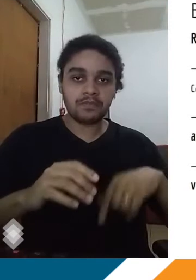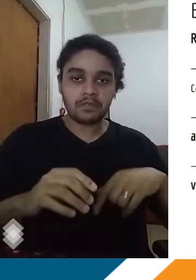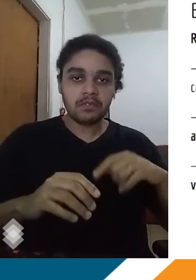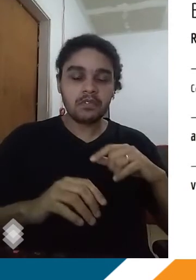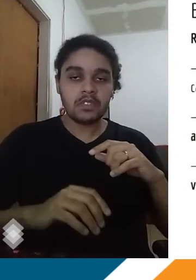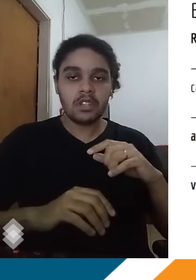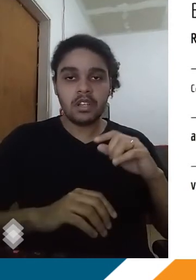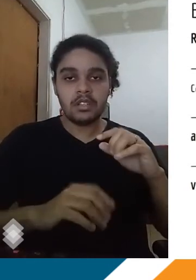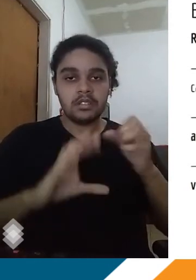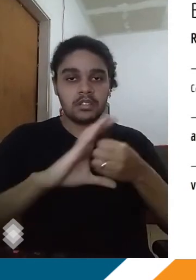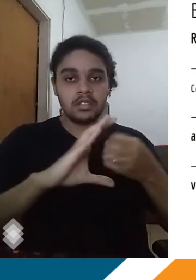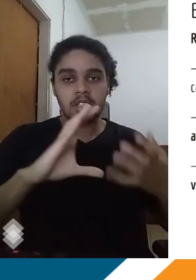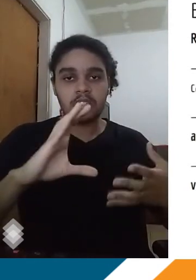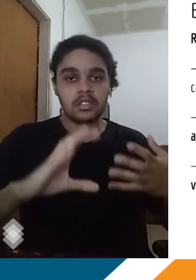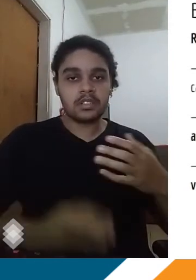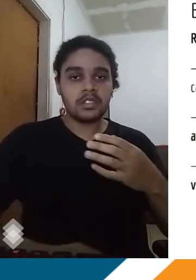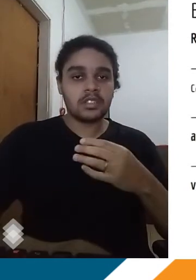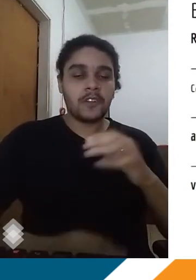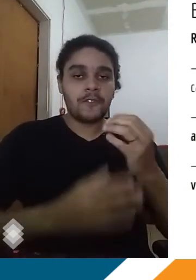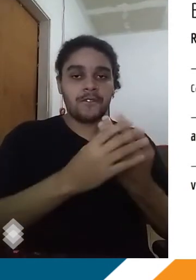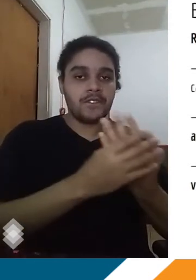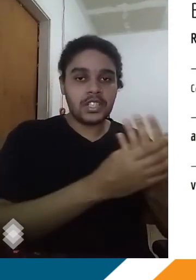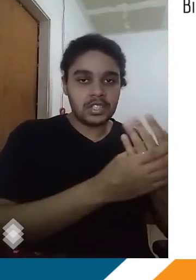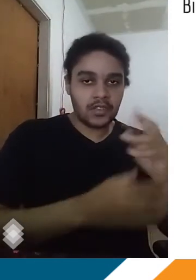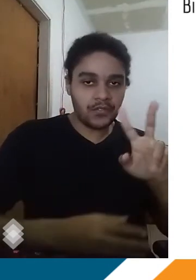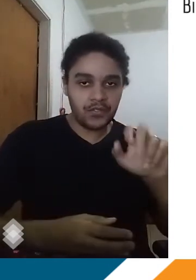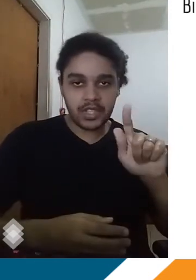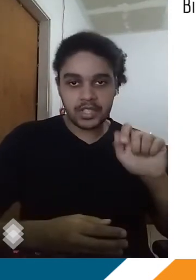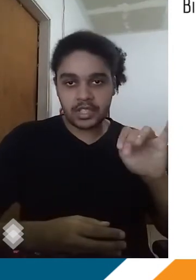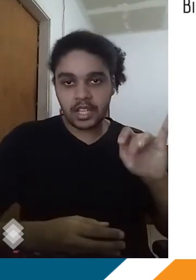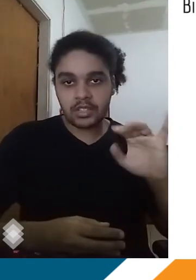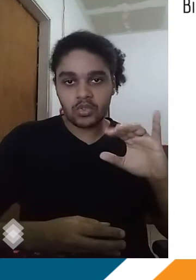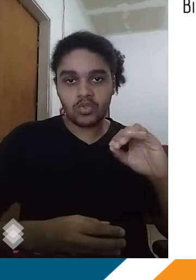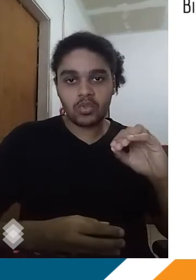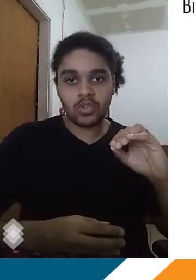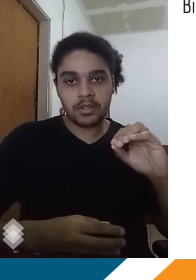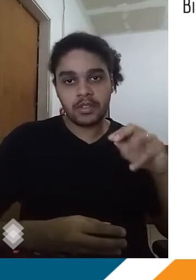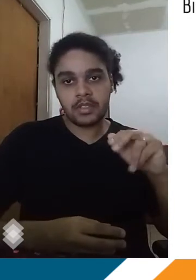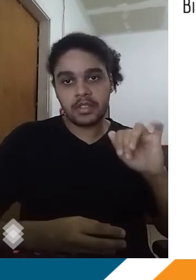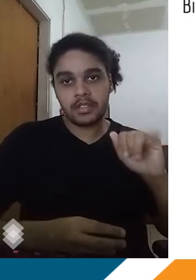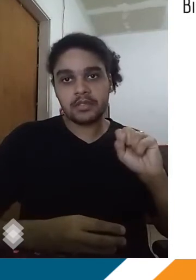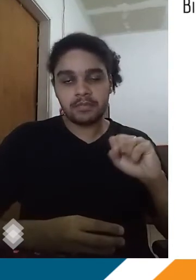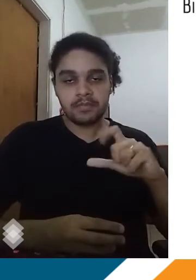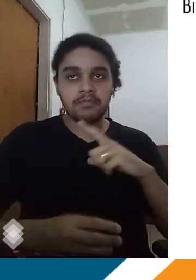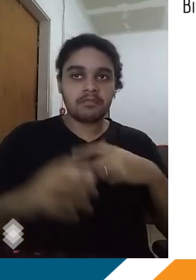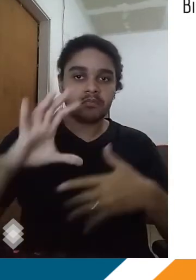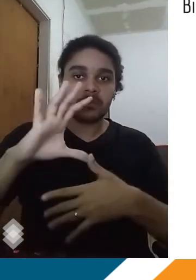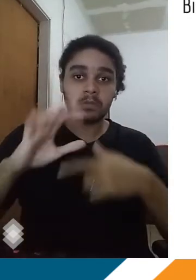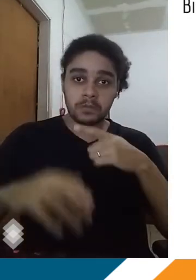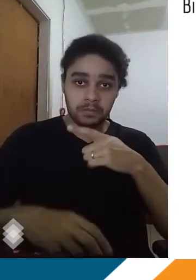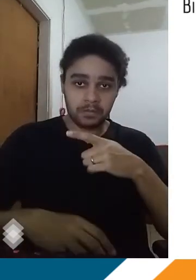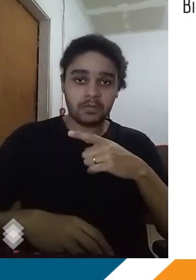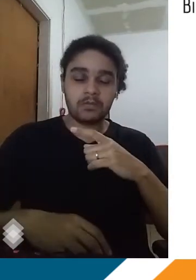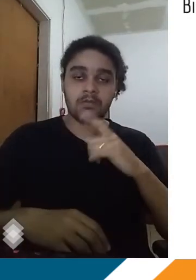são as características vegetacionais. Aqui a gente tem um mapa, fazendo